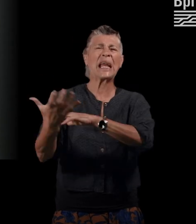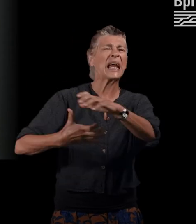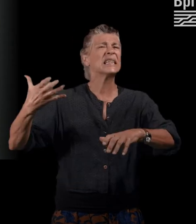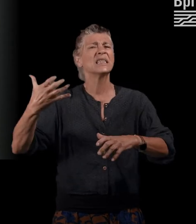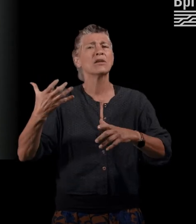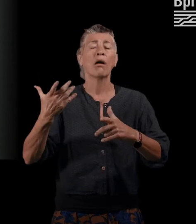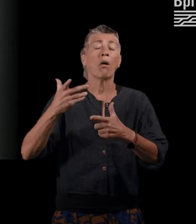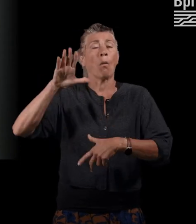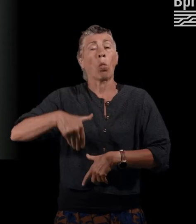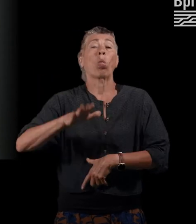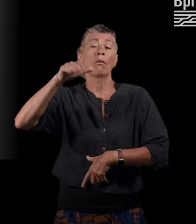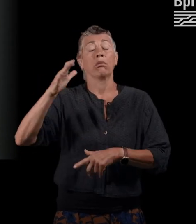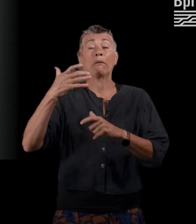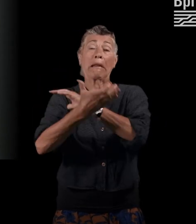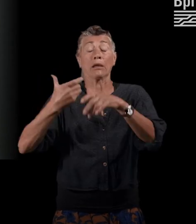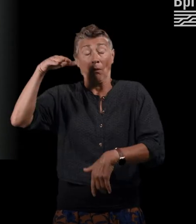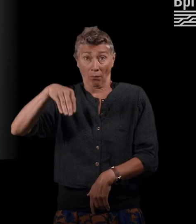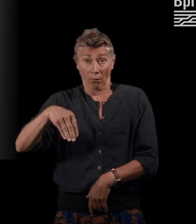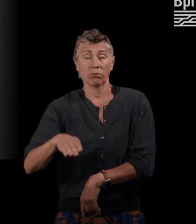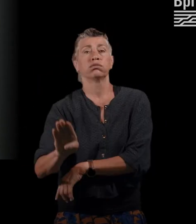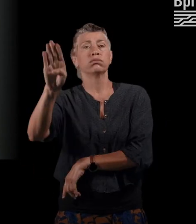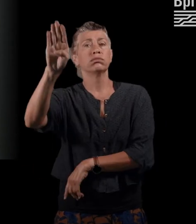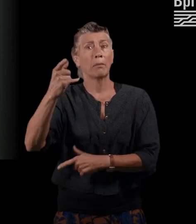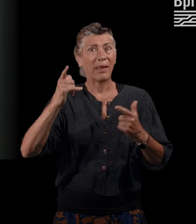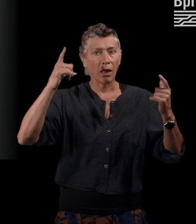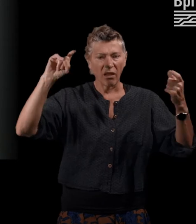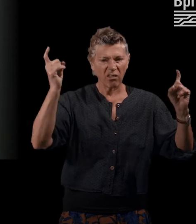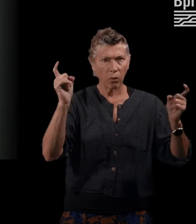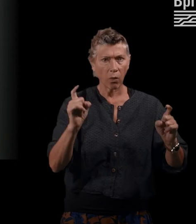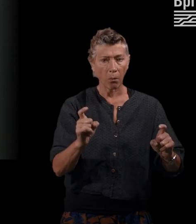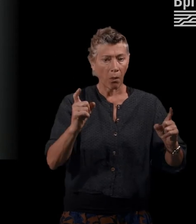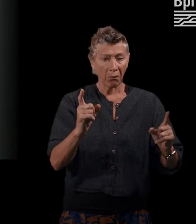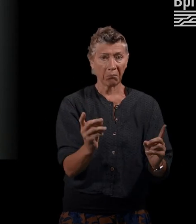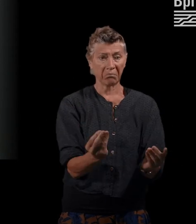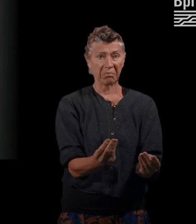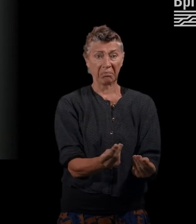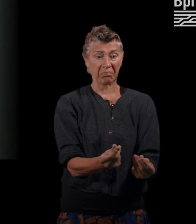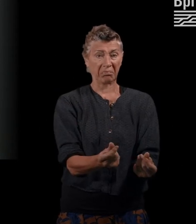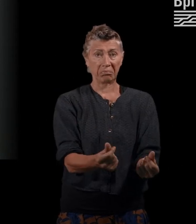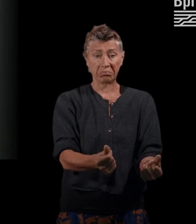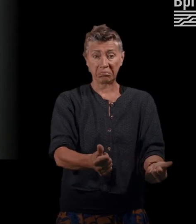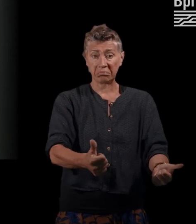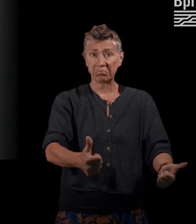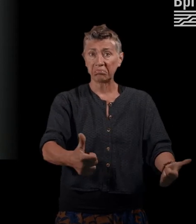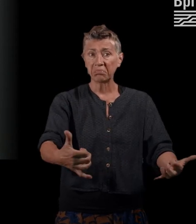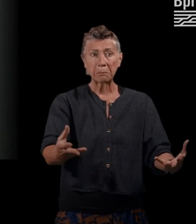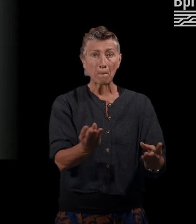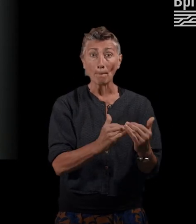d'une crise, on se remet, c'est un moment, une crise. Un effondrement, c'est un processus de décomposition long